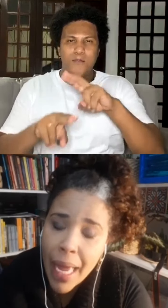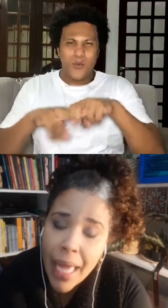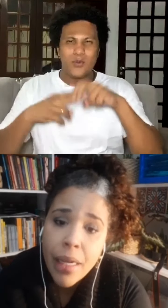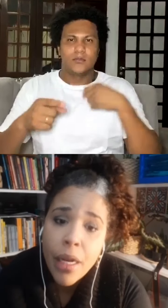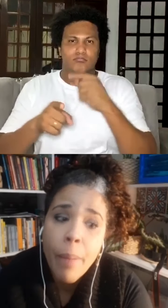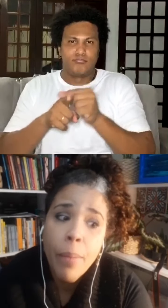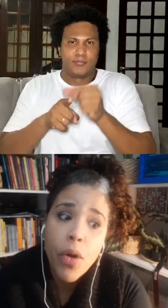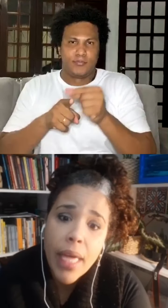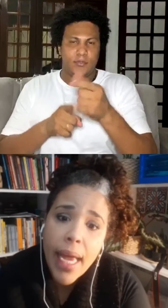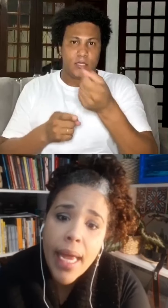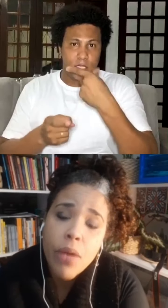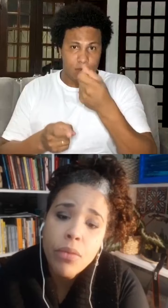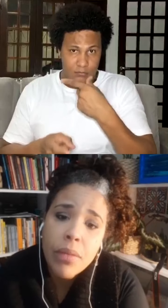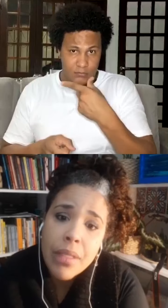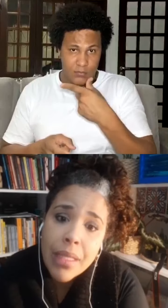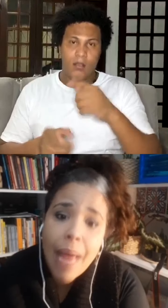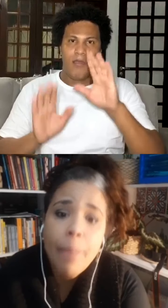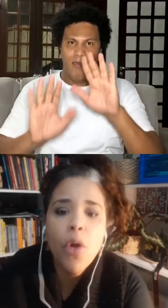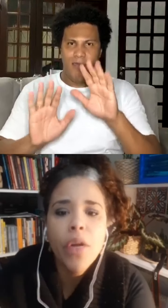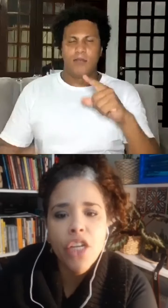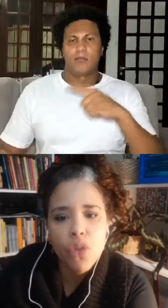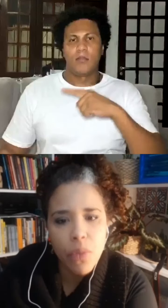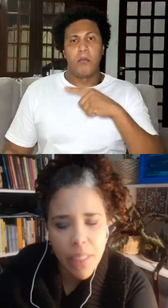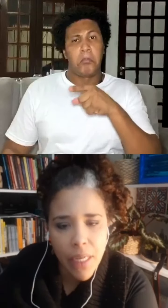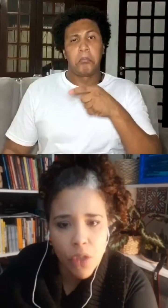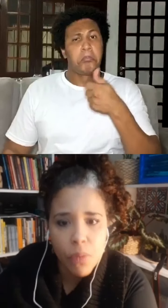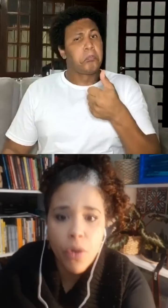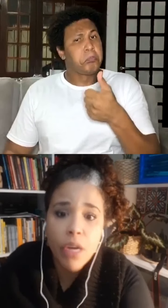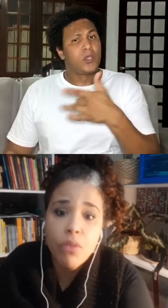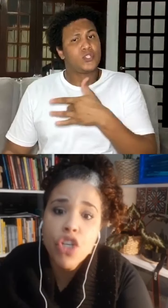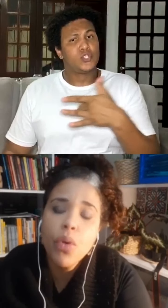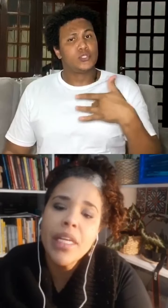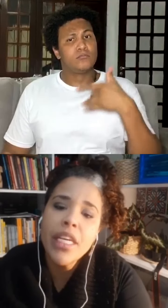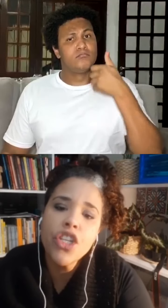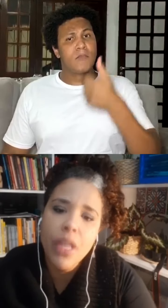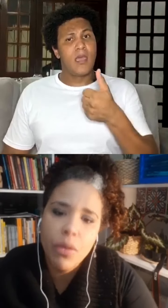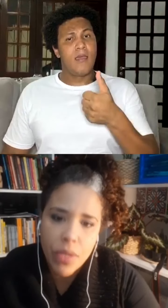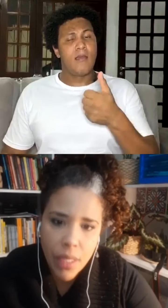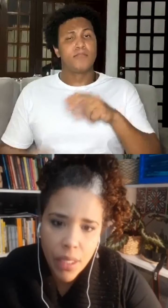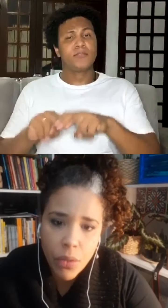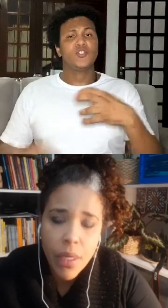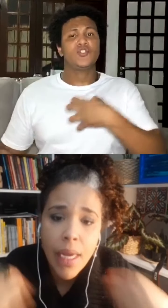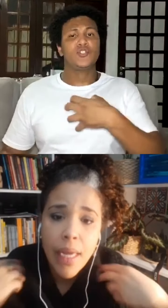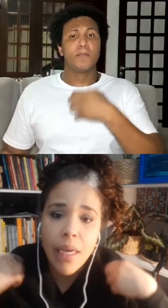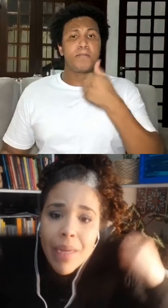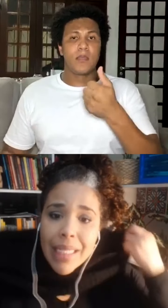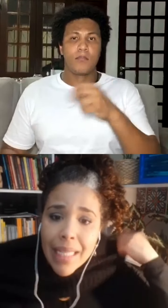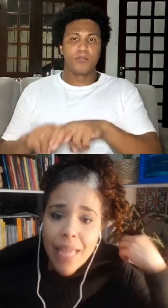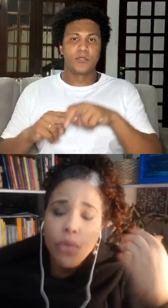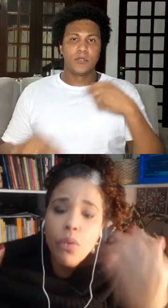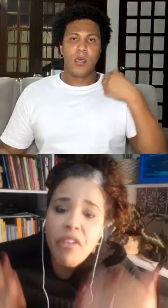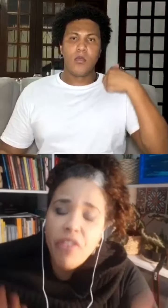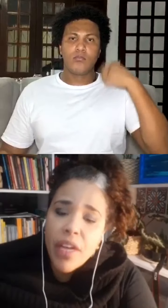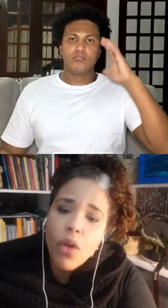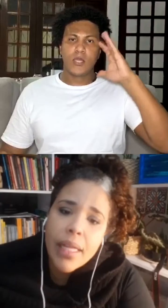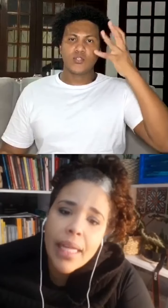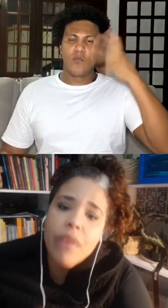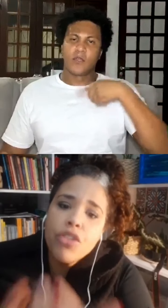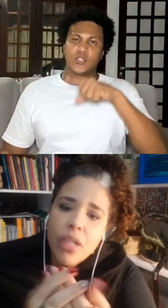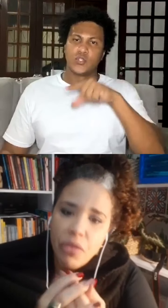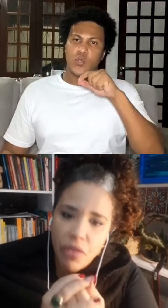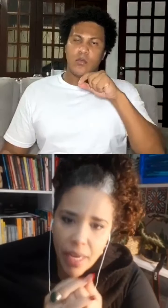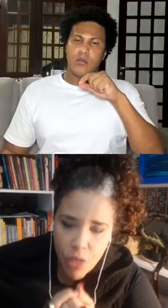bem, porque eu sei por que estou usando, porque eu escolhi estar usando e eu aceito o efeito colateral